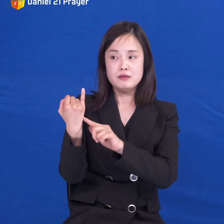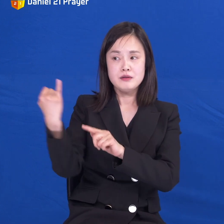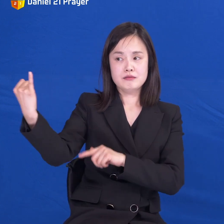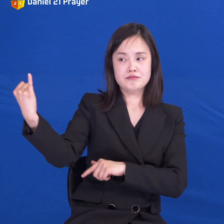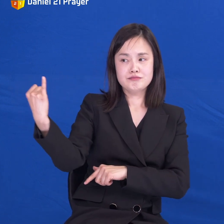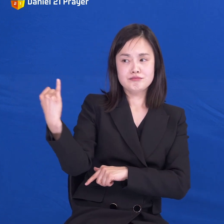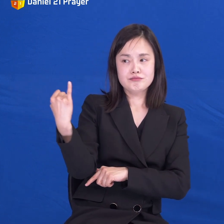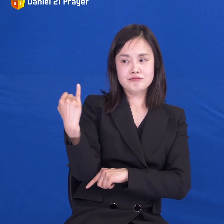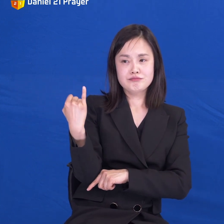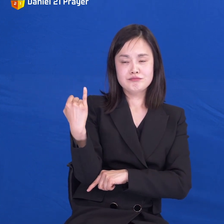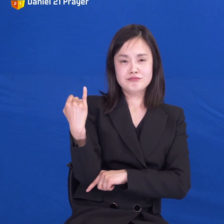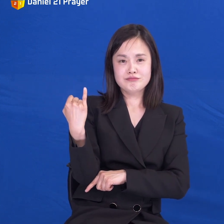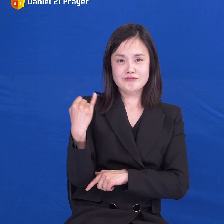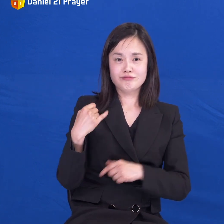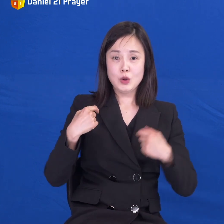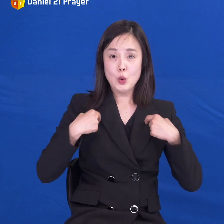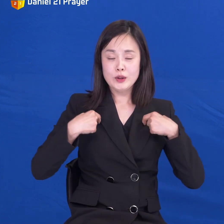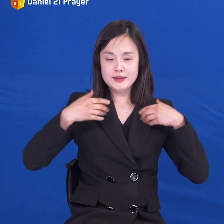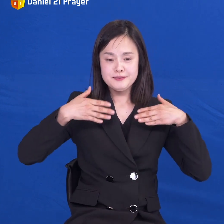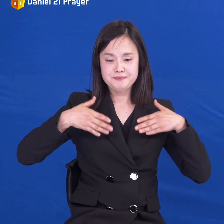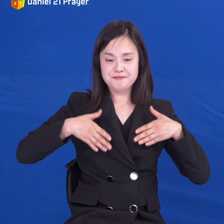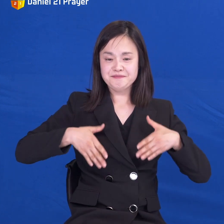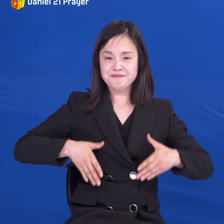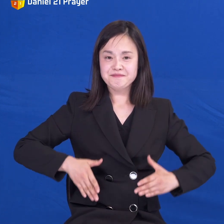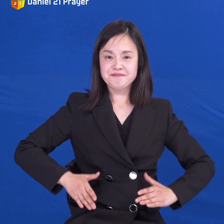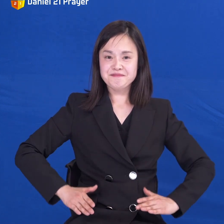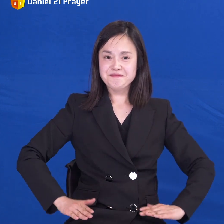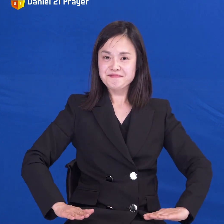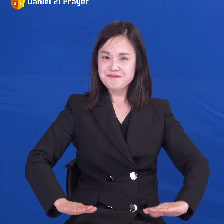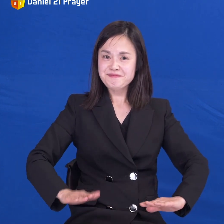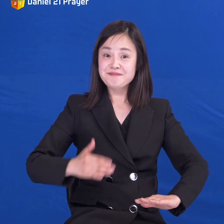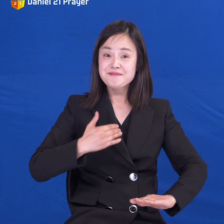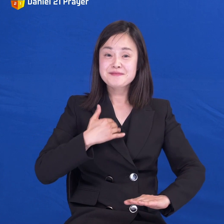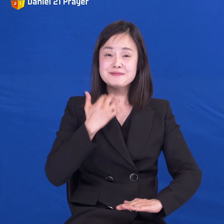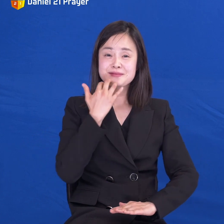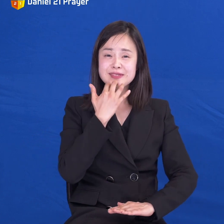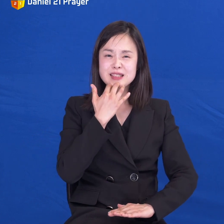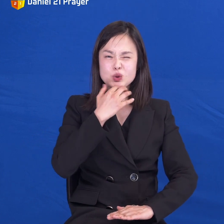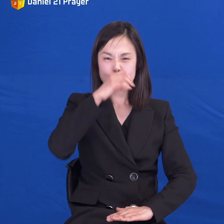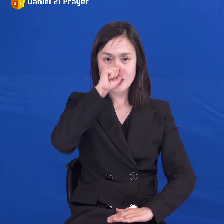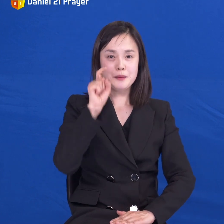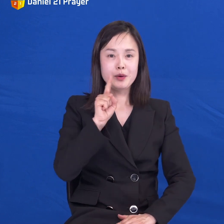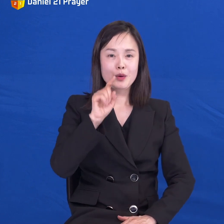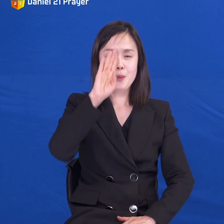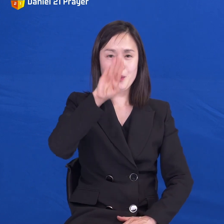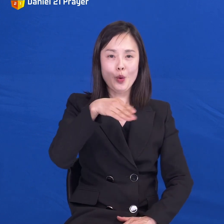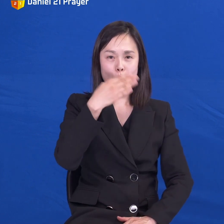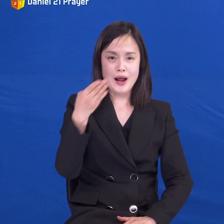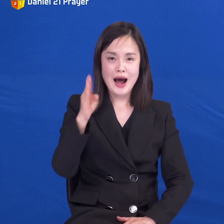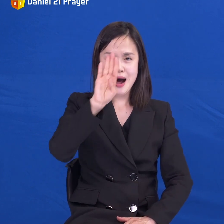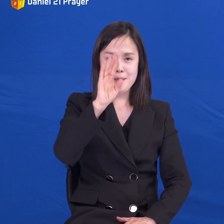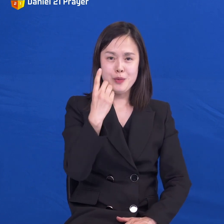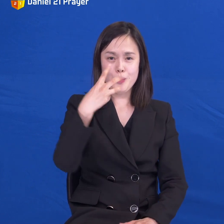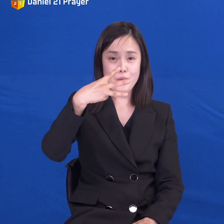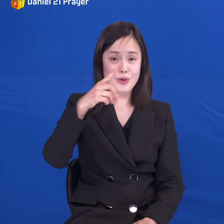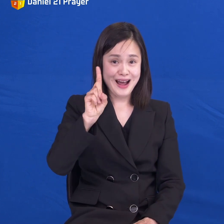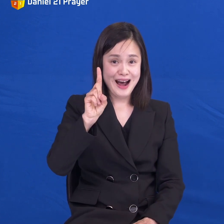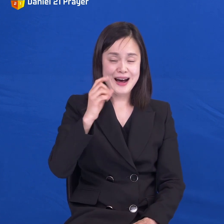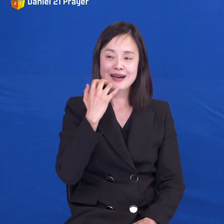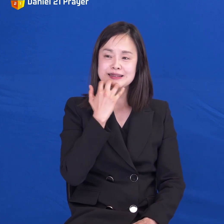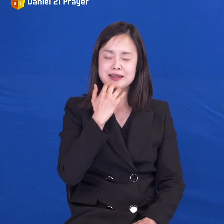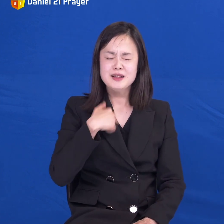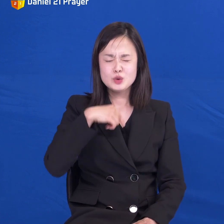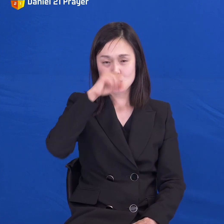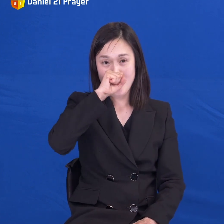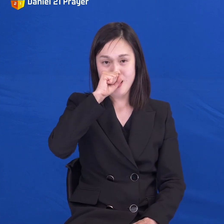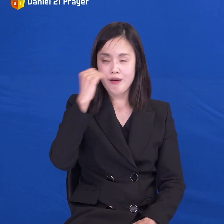근데 제가 여러분 제일 좋아하는 색이 보라색입니다. 보라색을 입은